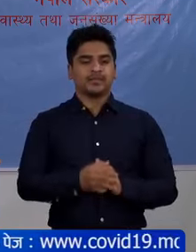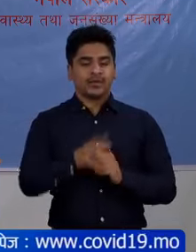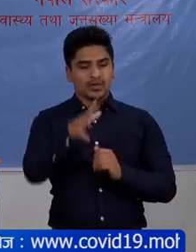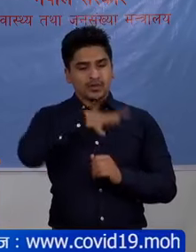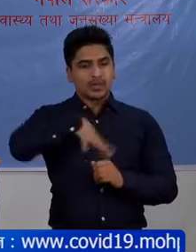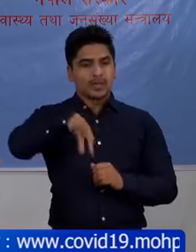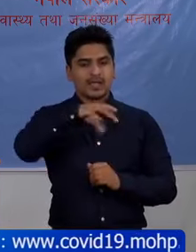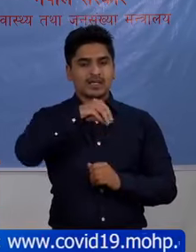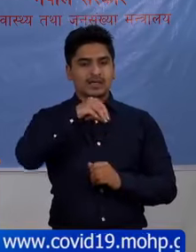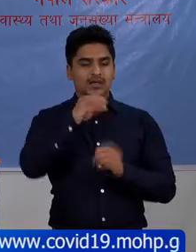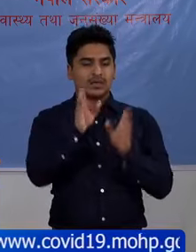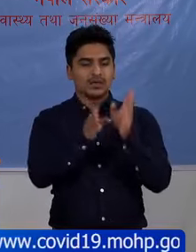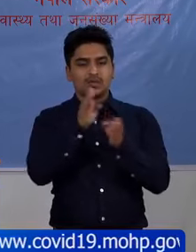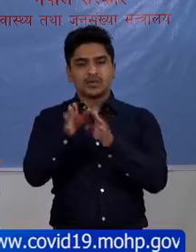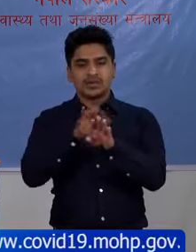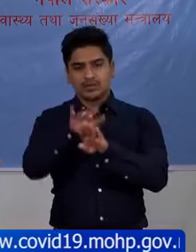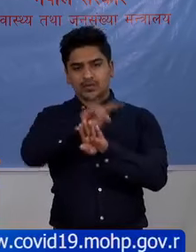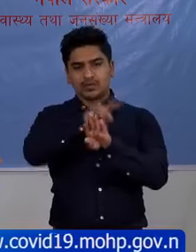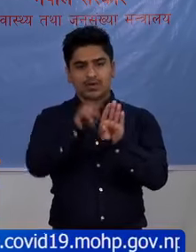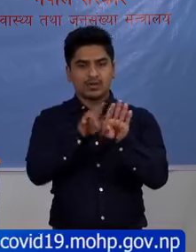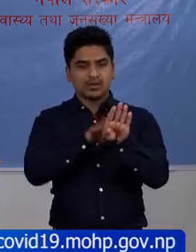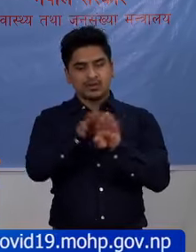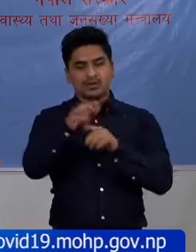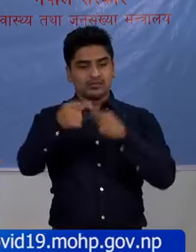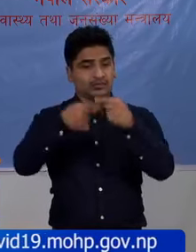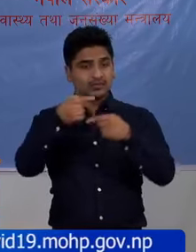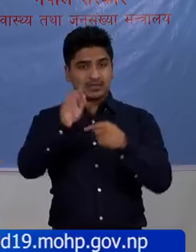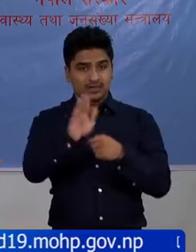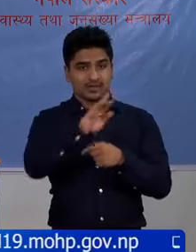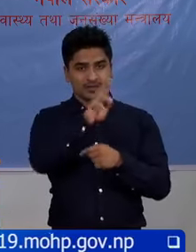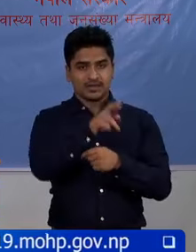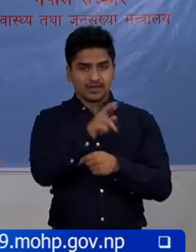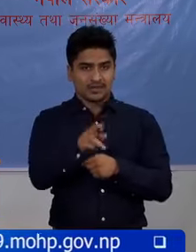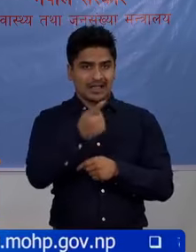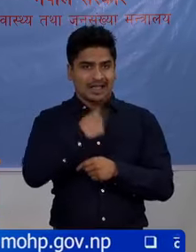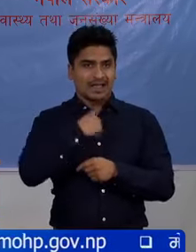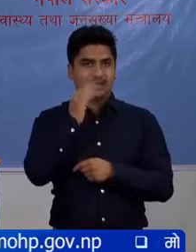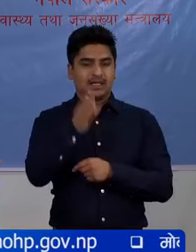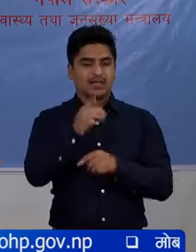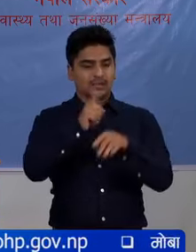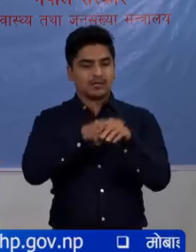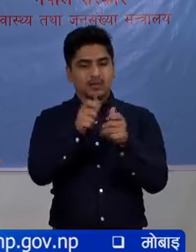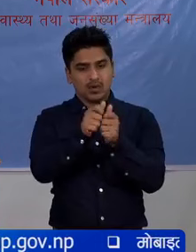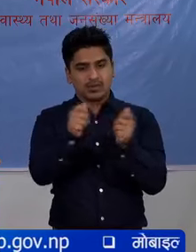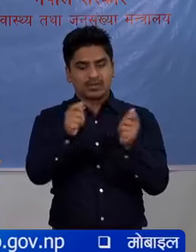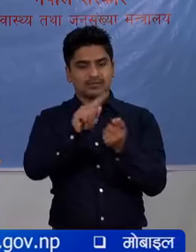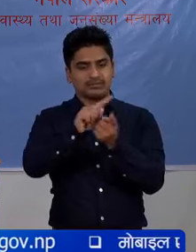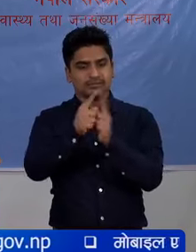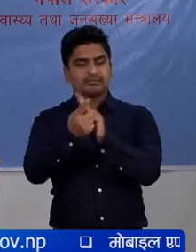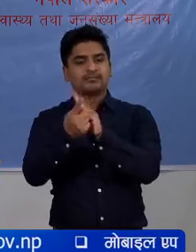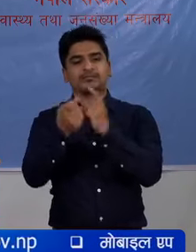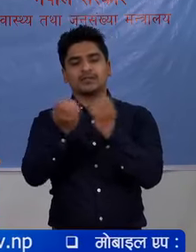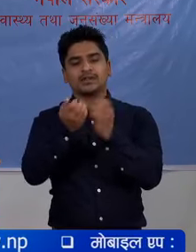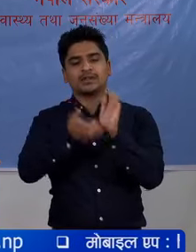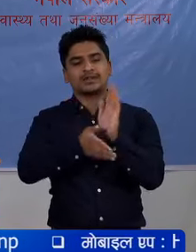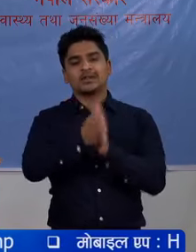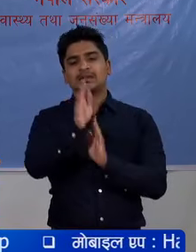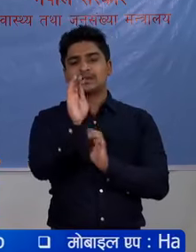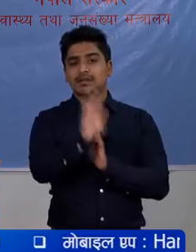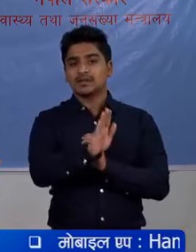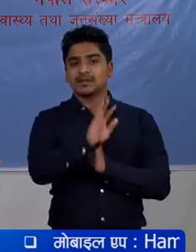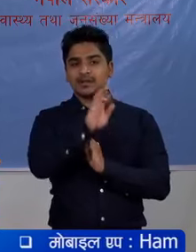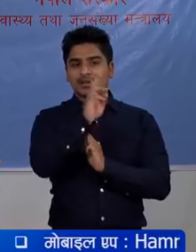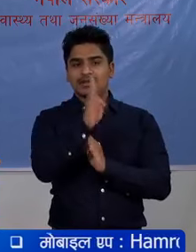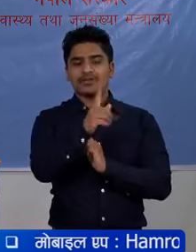इस सवाई योजना हरू रण्नीती हरू गत्ति शील्चन रा हमिले समयनुकुल इनलाई परिवर्तन गदे जान सकेने